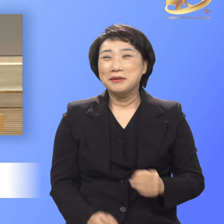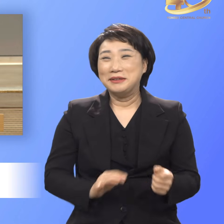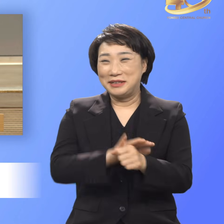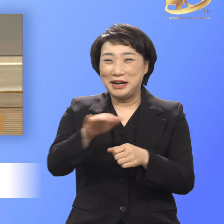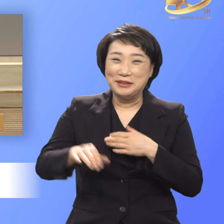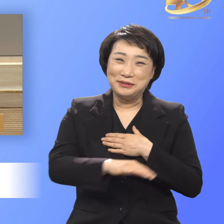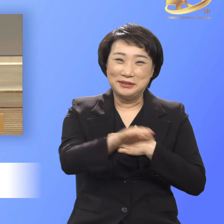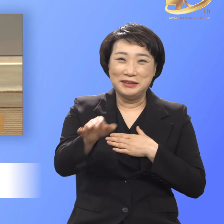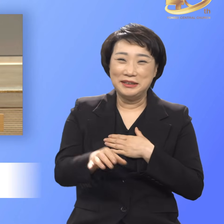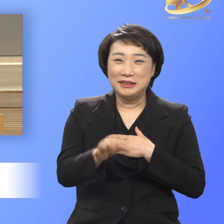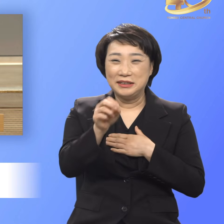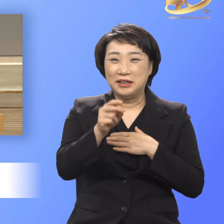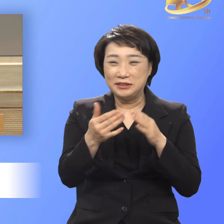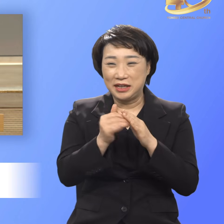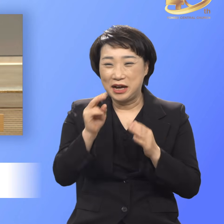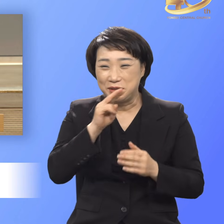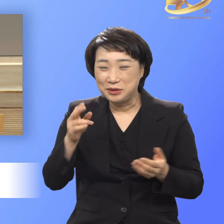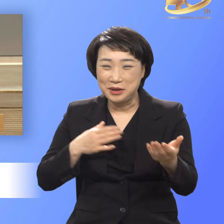살아있는 새 가족이요.